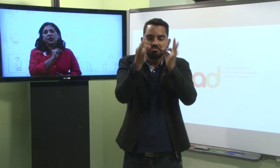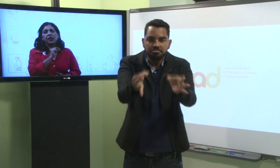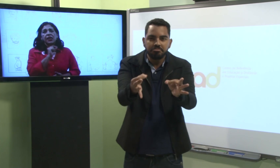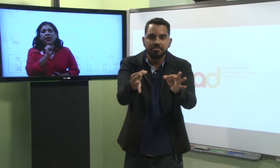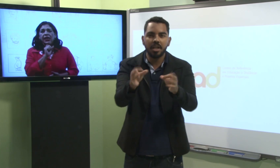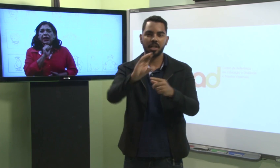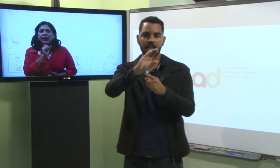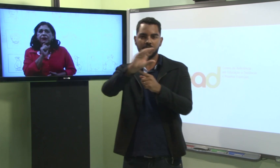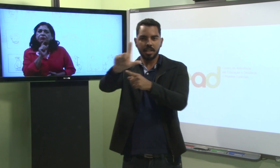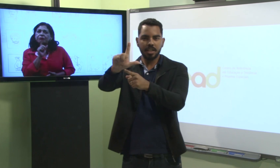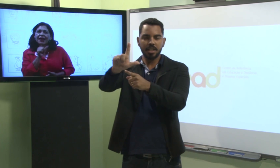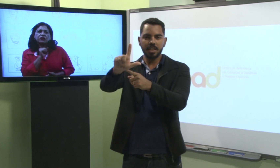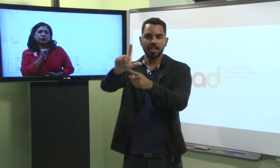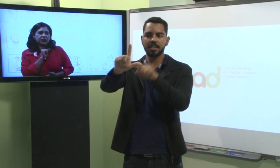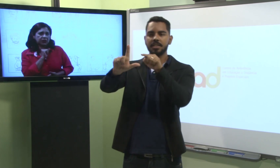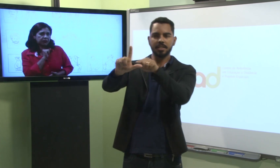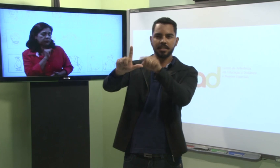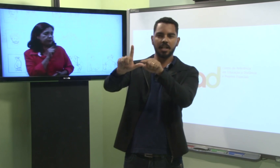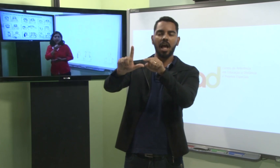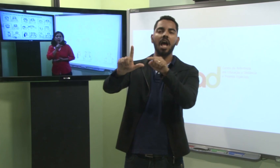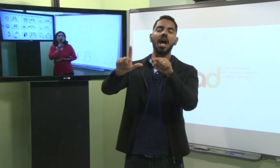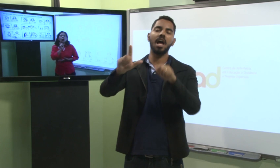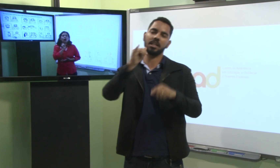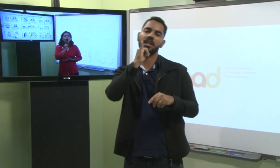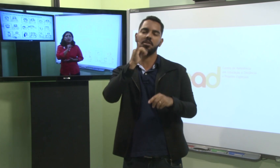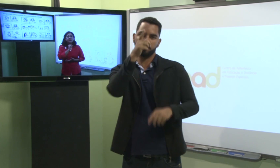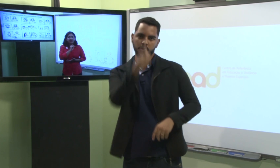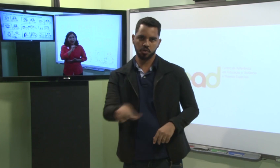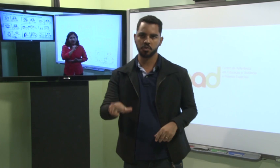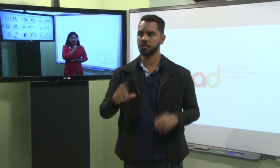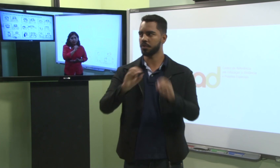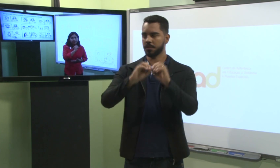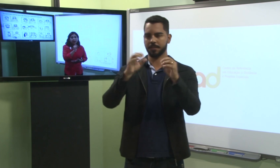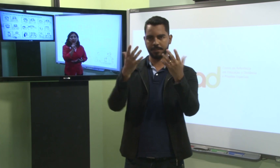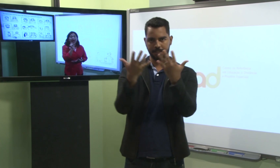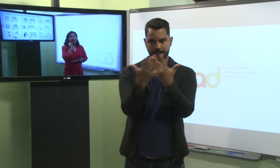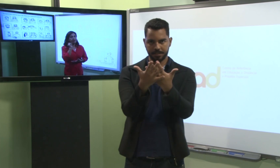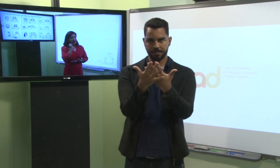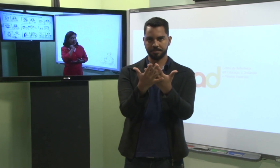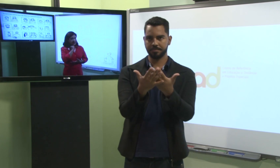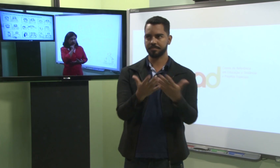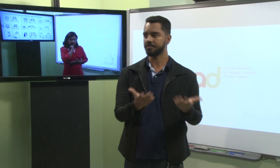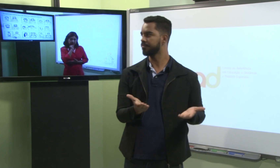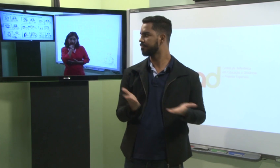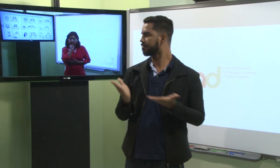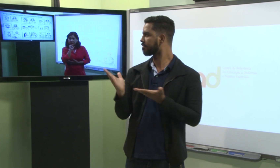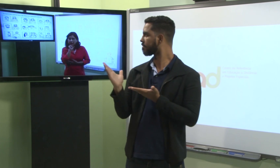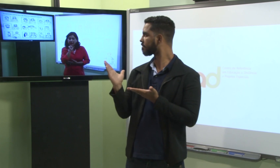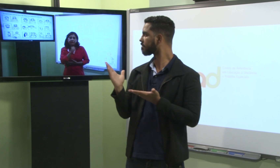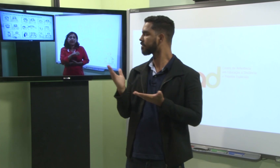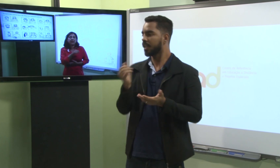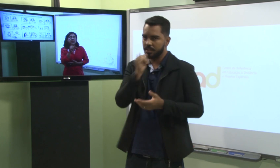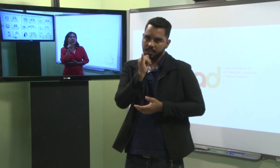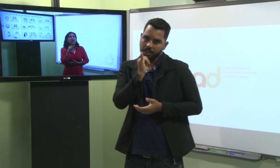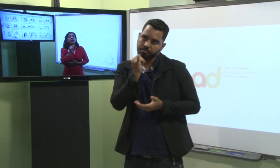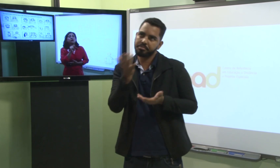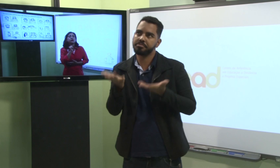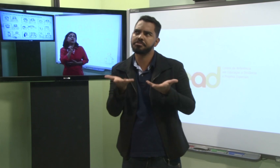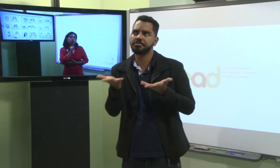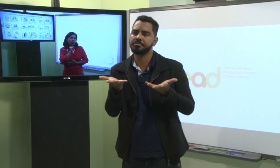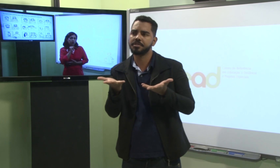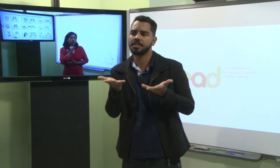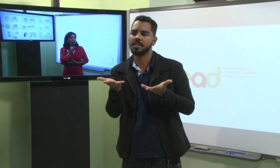classificadores em mais um exemplo. Observe a frase, temos assim a frase,